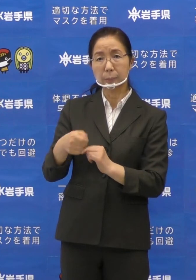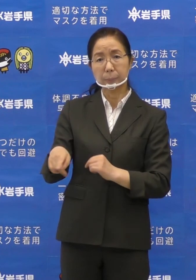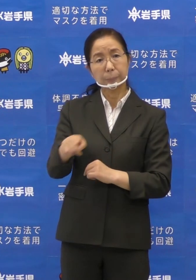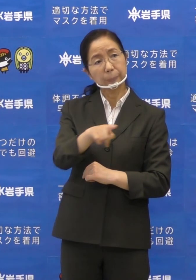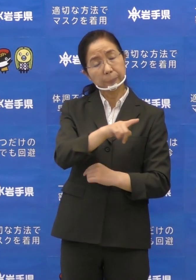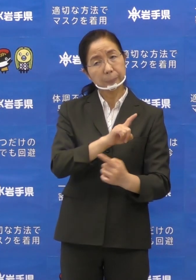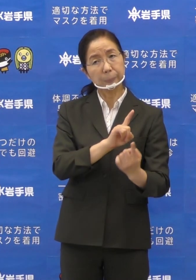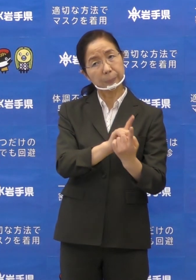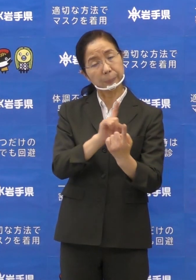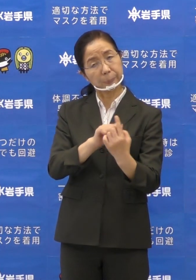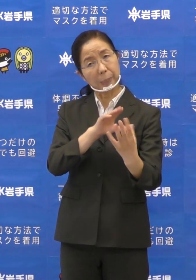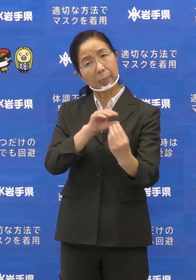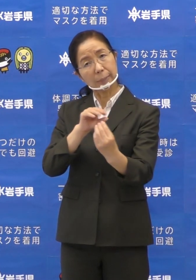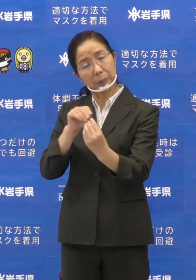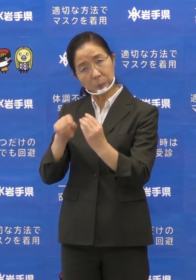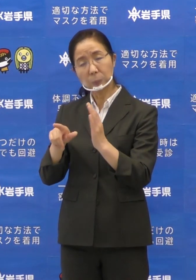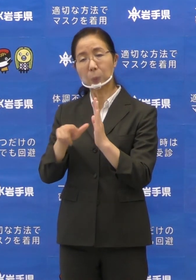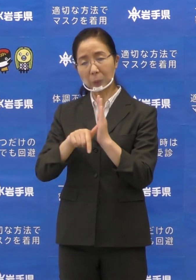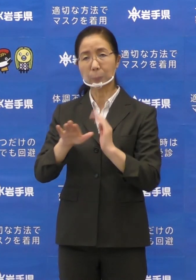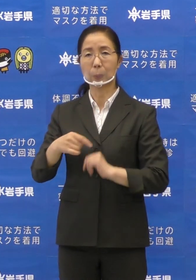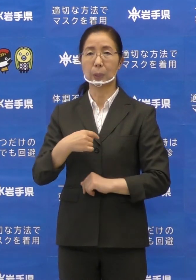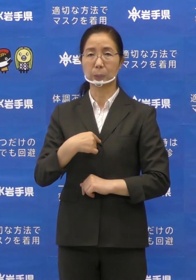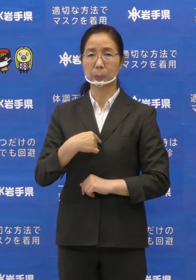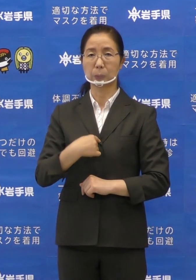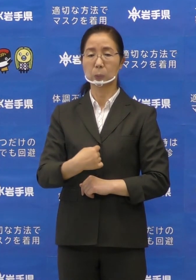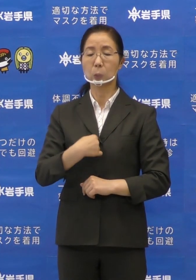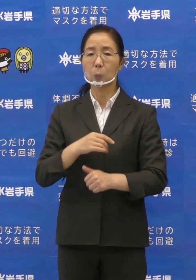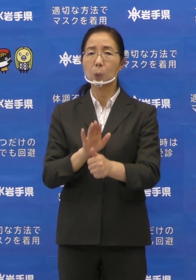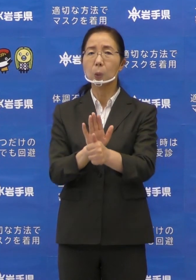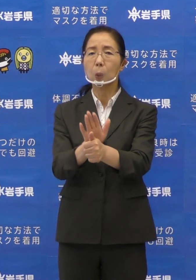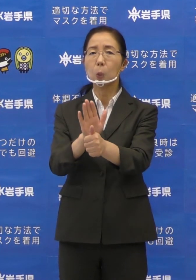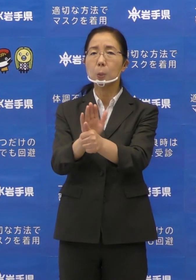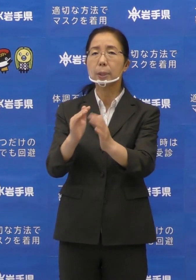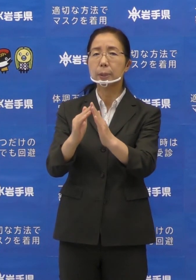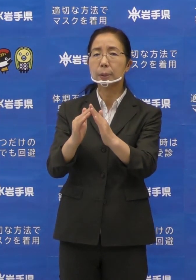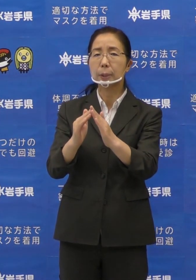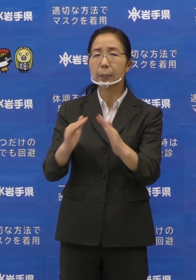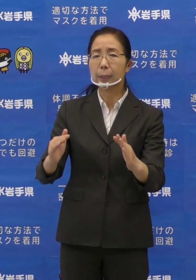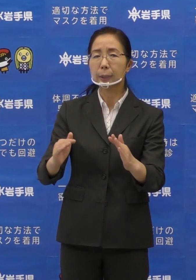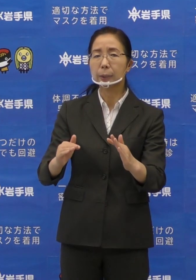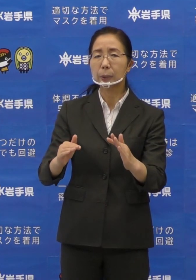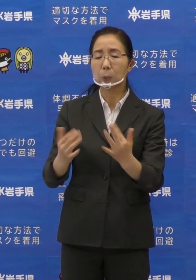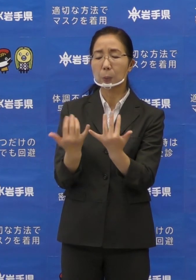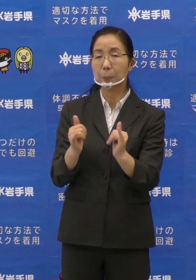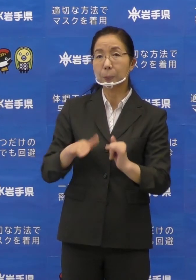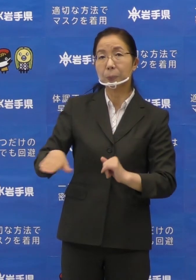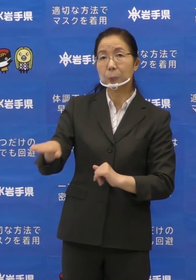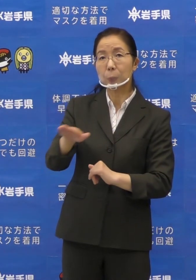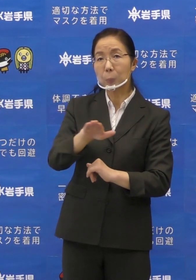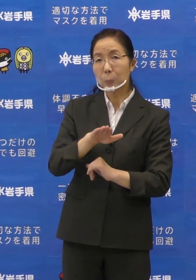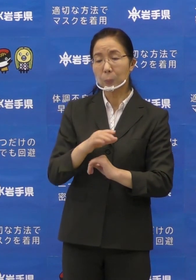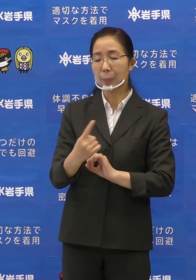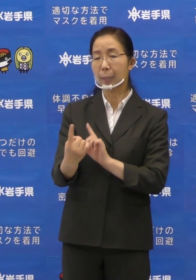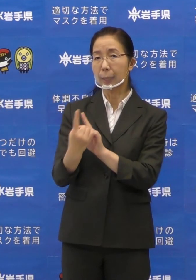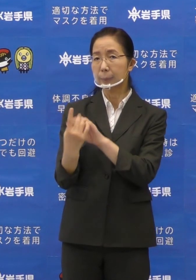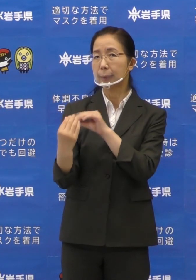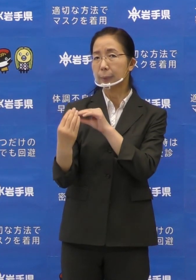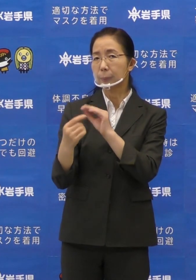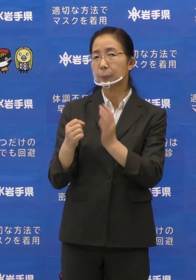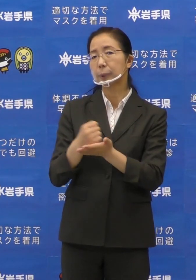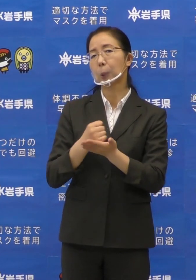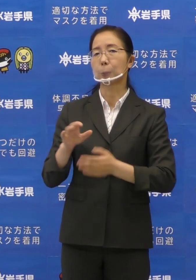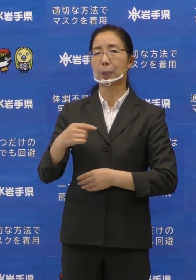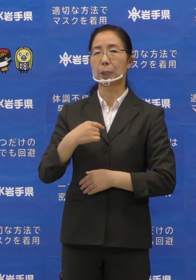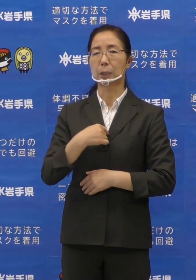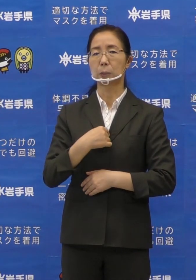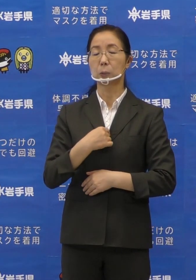話すこともありましたし、講演会の人と一緒に話すこともありましたし、まあ、いろんなそういう話